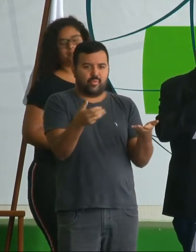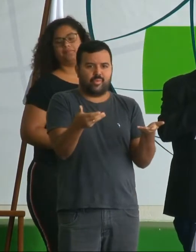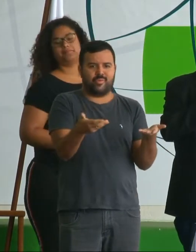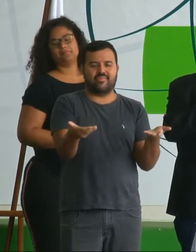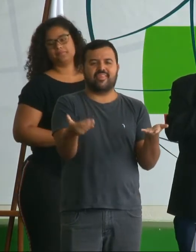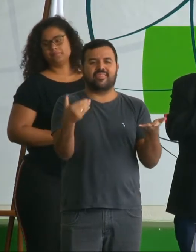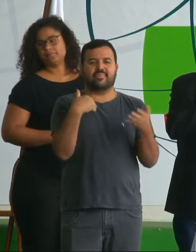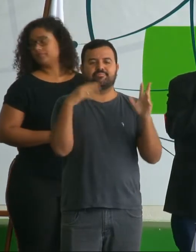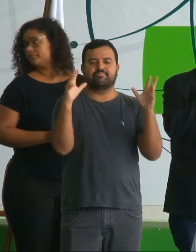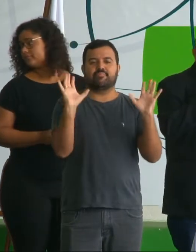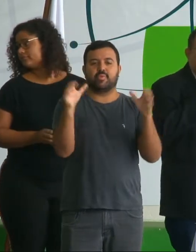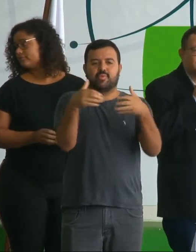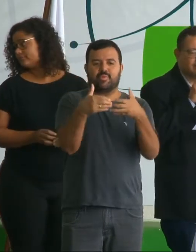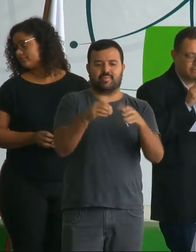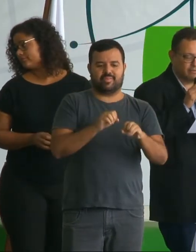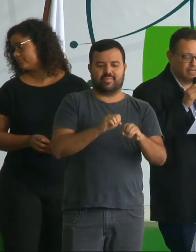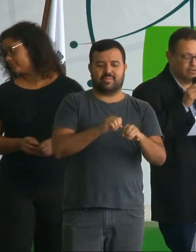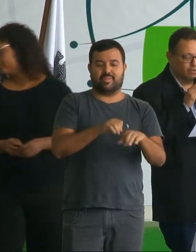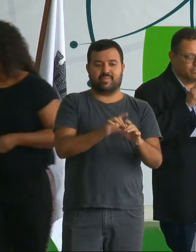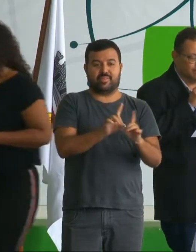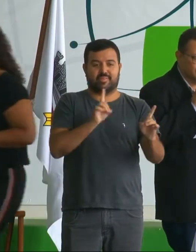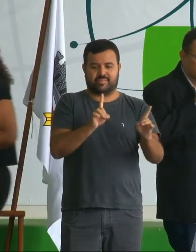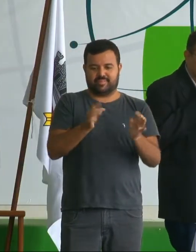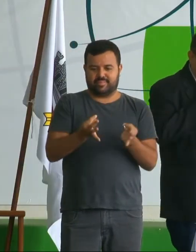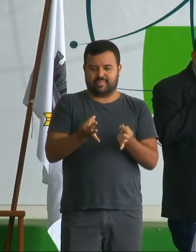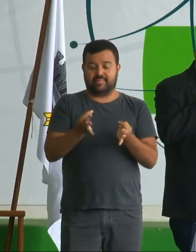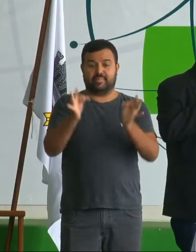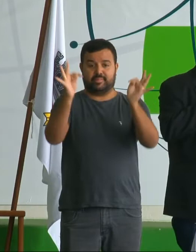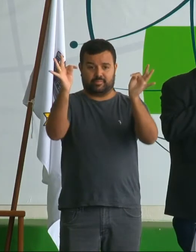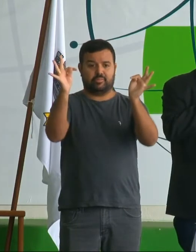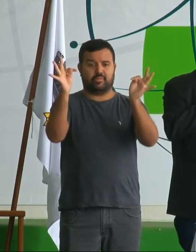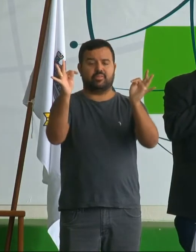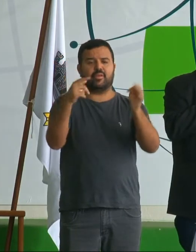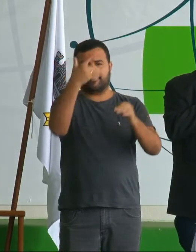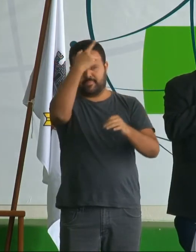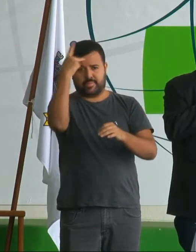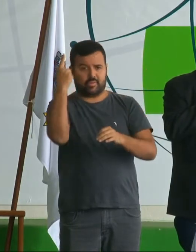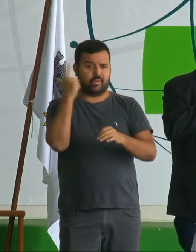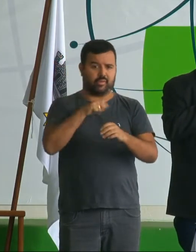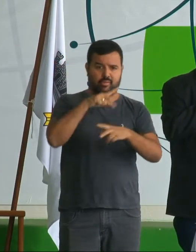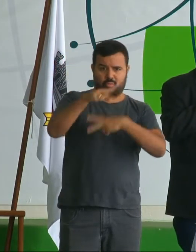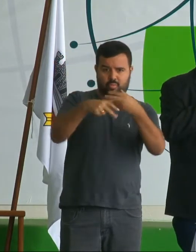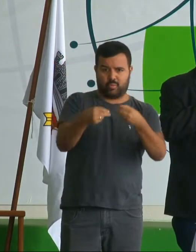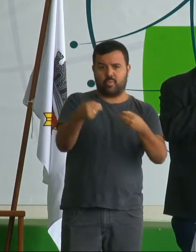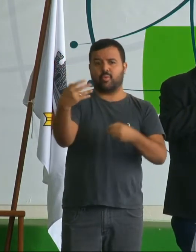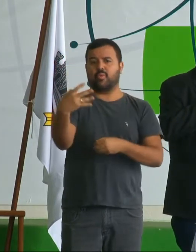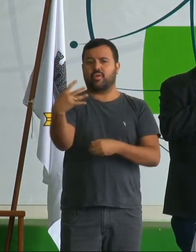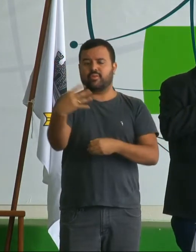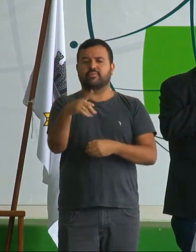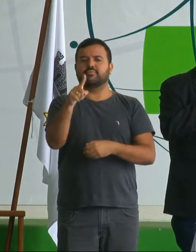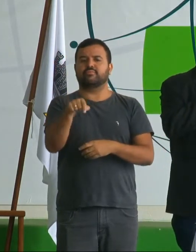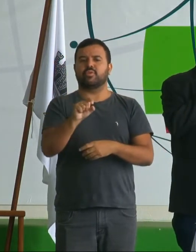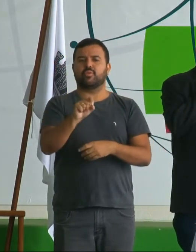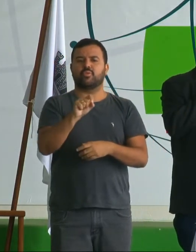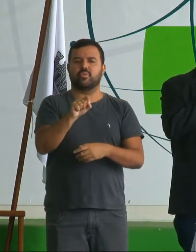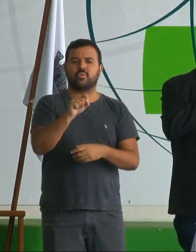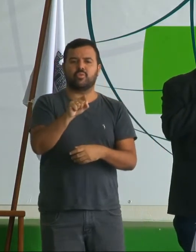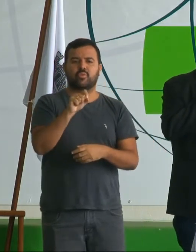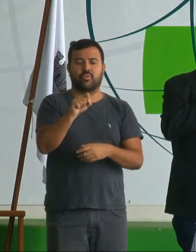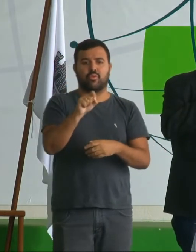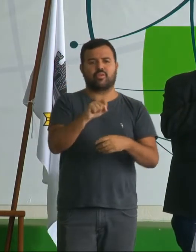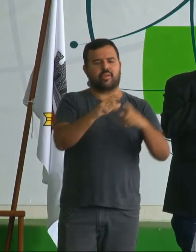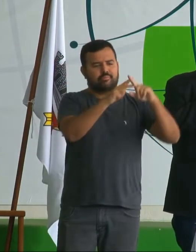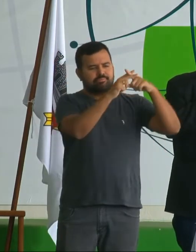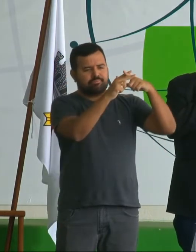Bom, categoria EAD, Tecnologias. O quarto lugar... Uma